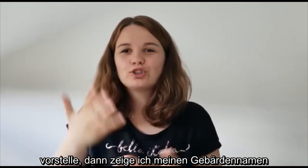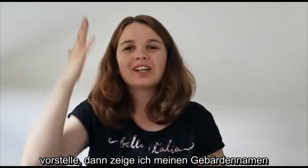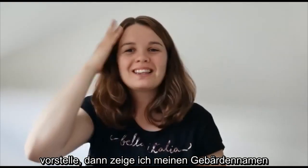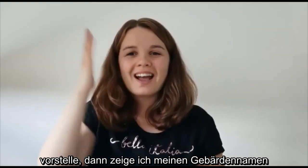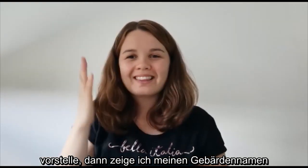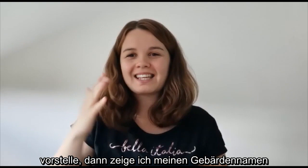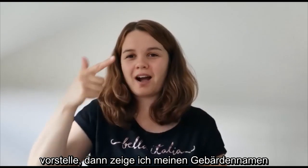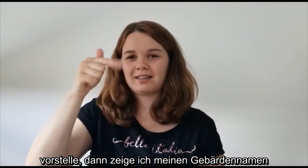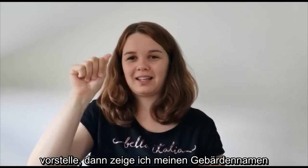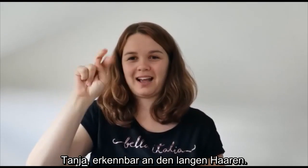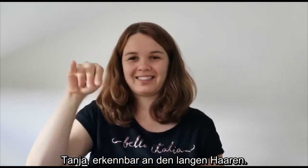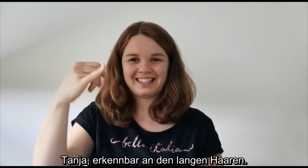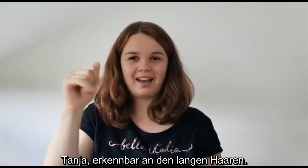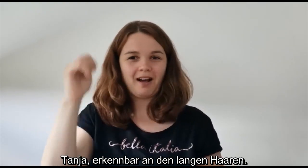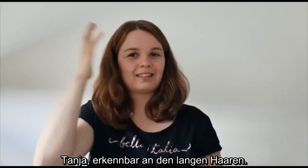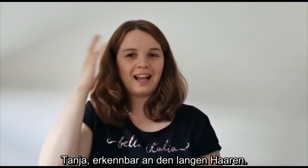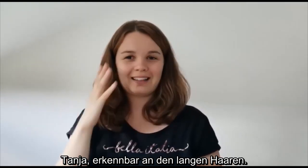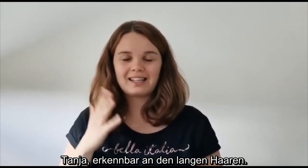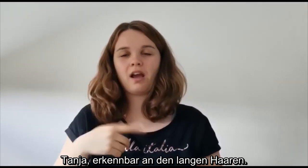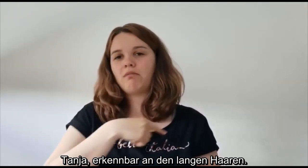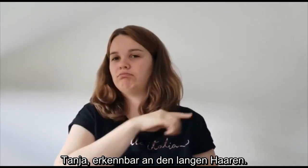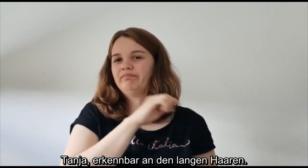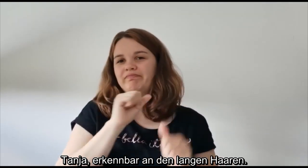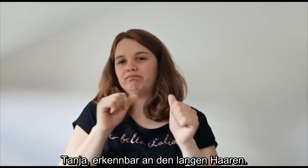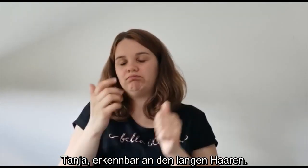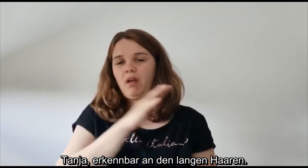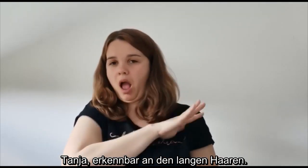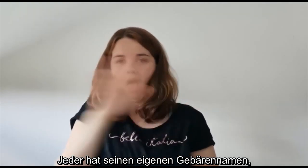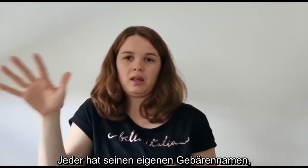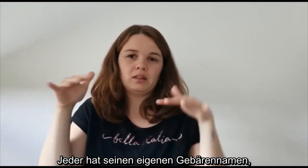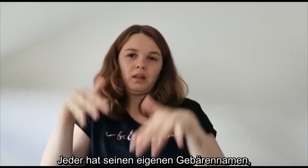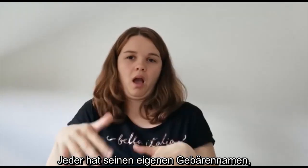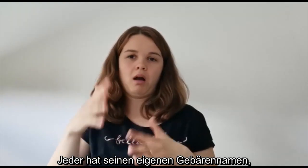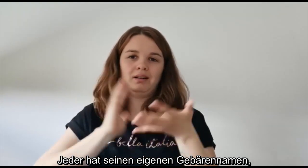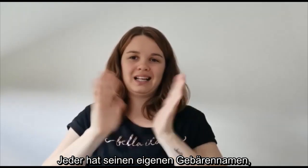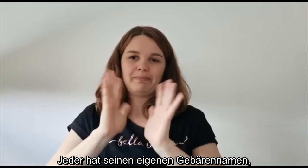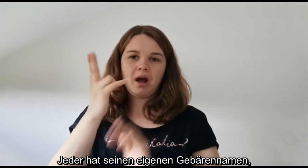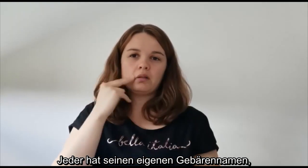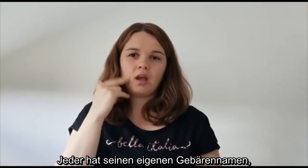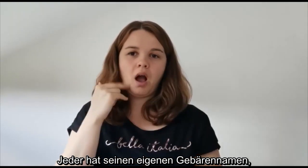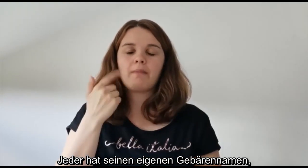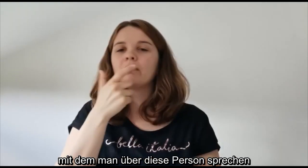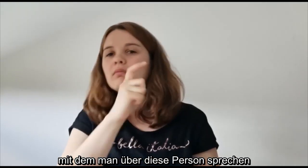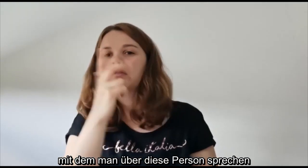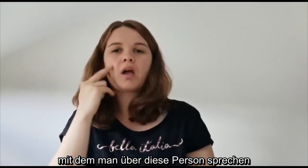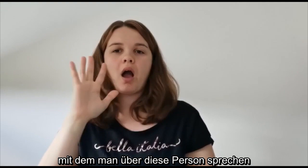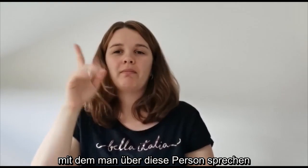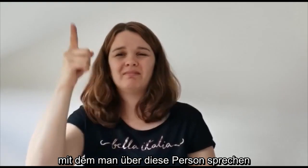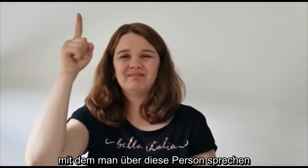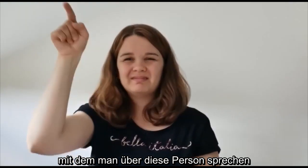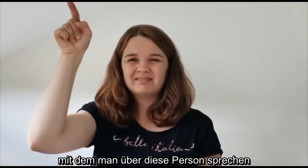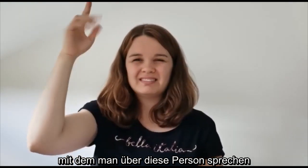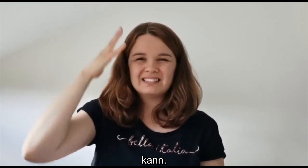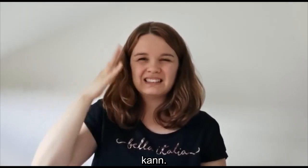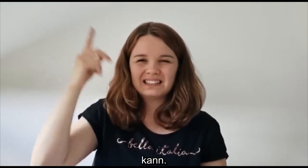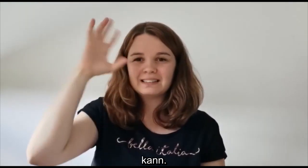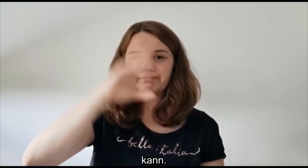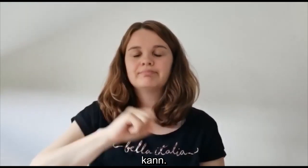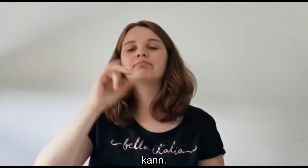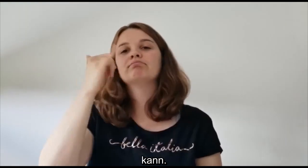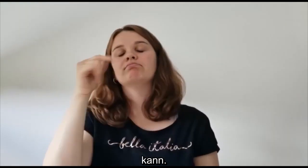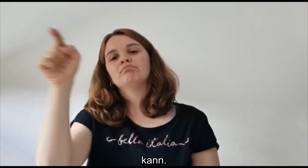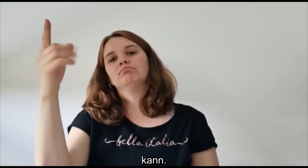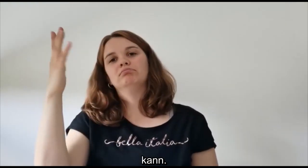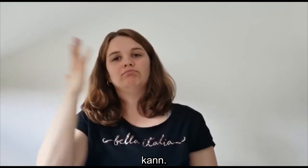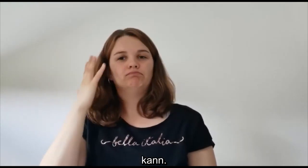Beispiel vorstelle, dann zeigt mein Gebärdenname Tanja An den langen Haaren Jeder hat seinen eigenen Gebärdennamen, mit dem man über diese Person sprechen kann